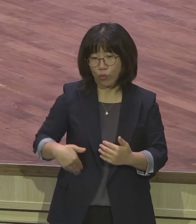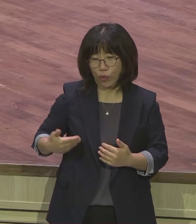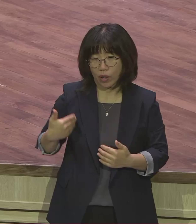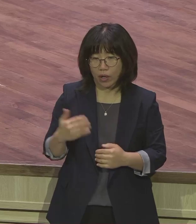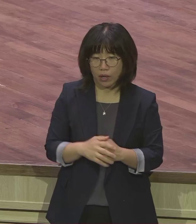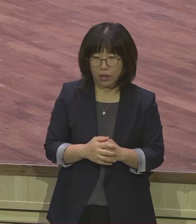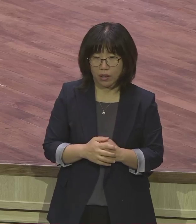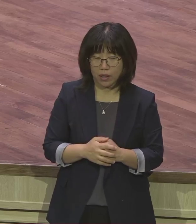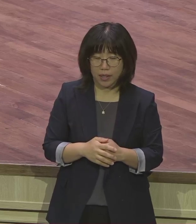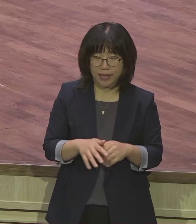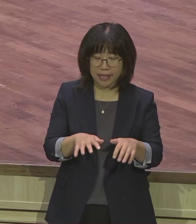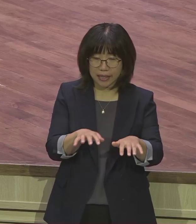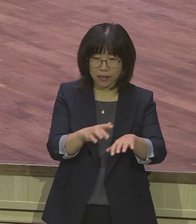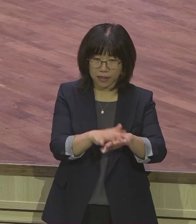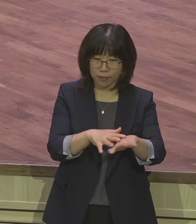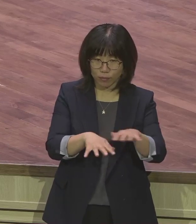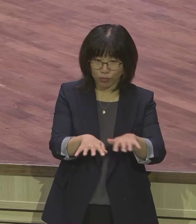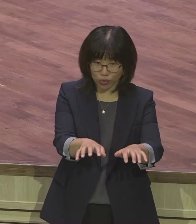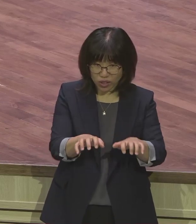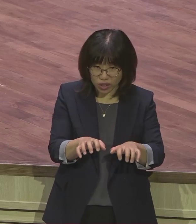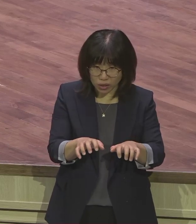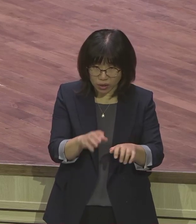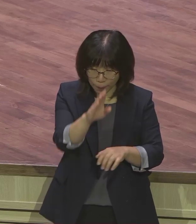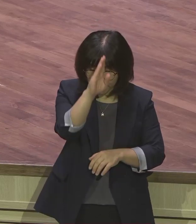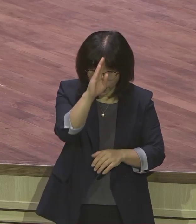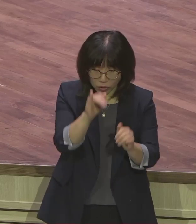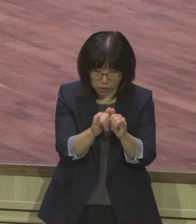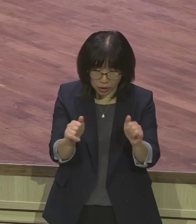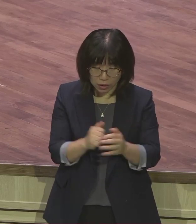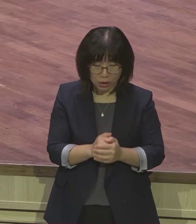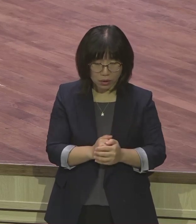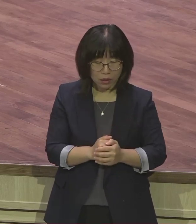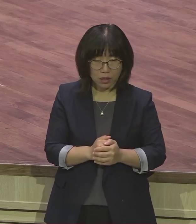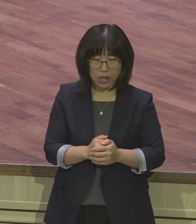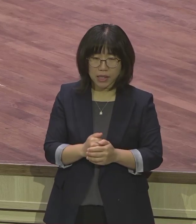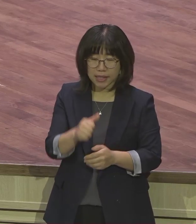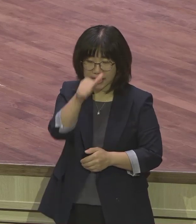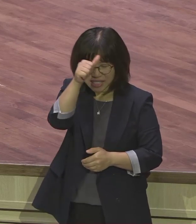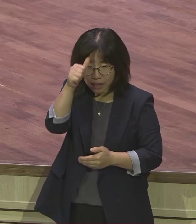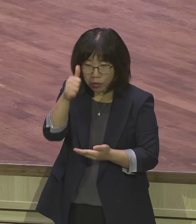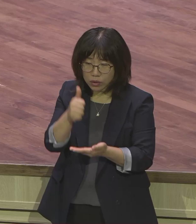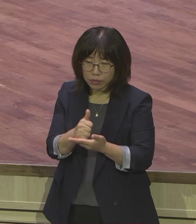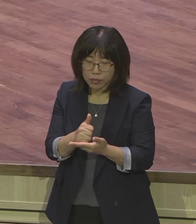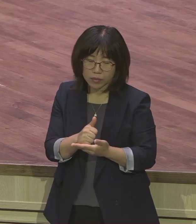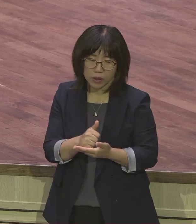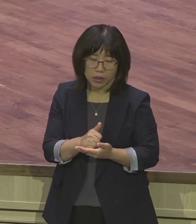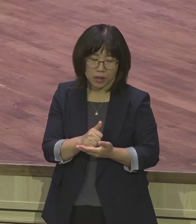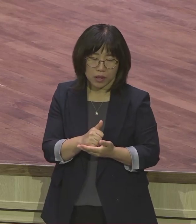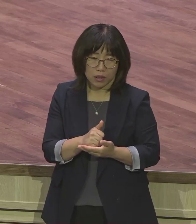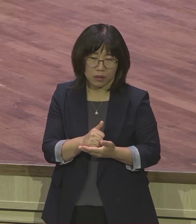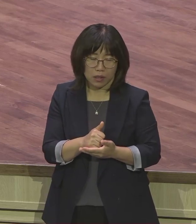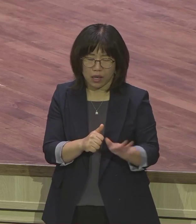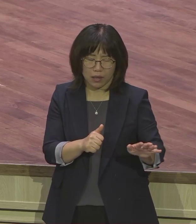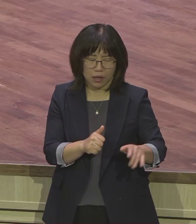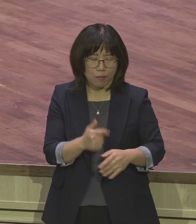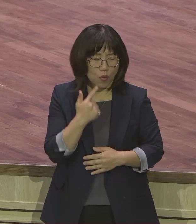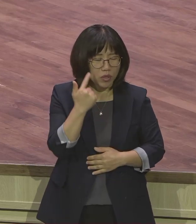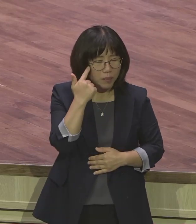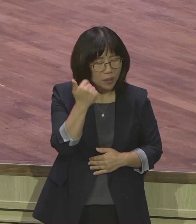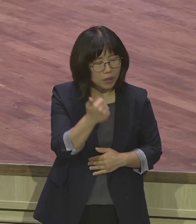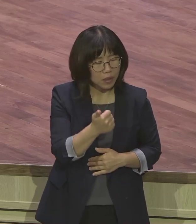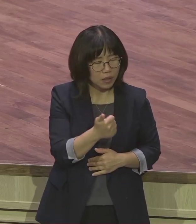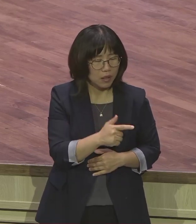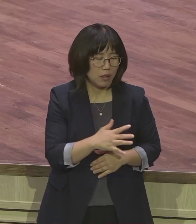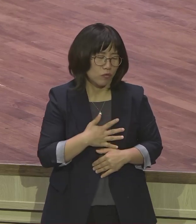초대가 제가 한 주가 부흥회 할 때 내 그런 말들 장로님들이 목사님 저희들의 고민이 뭐냐 얼마나 불을 떼야 될지